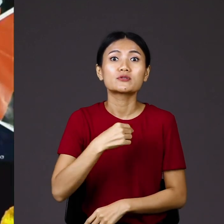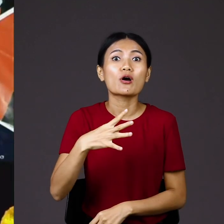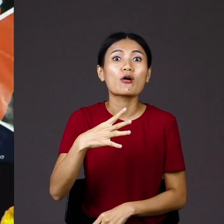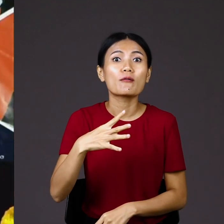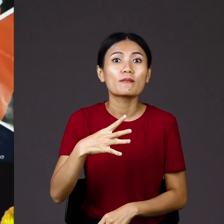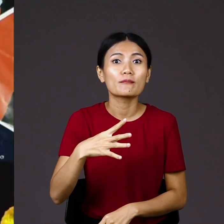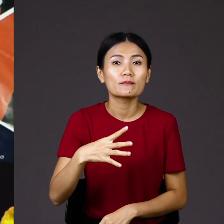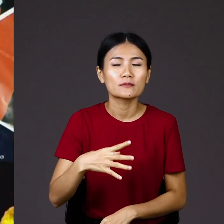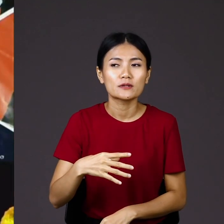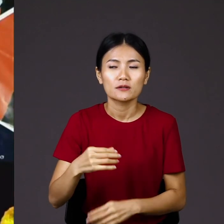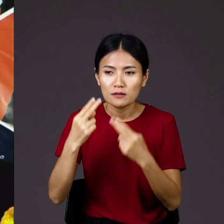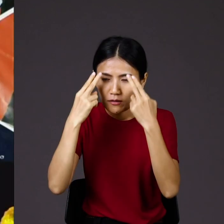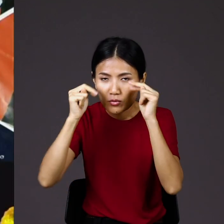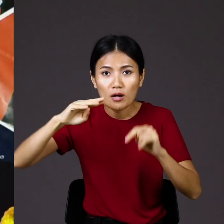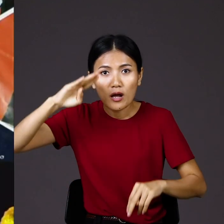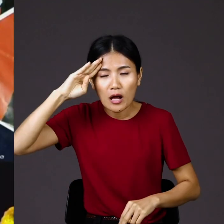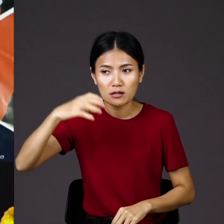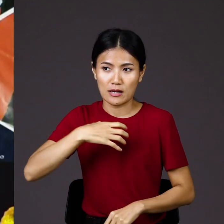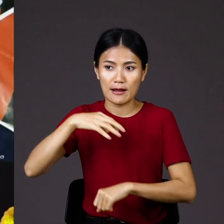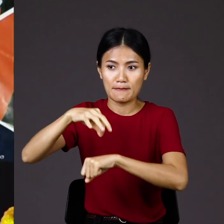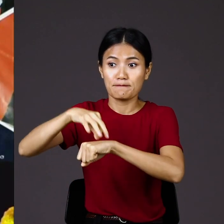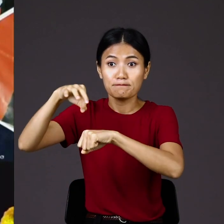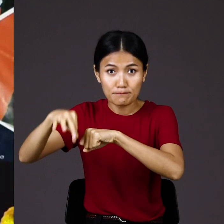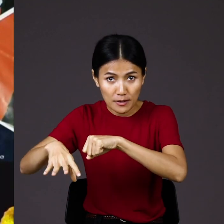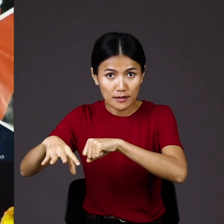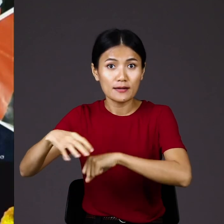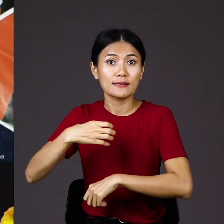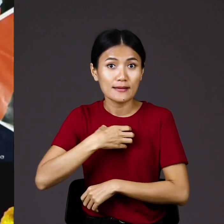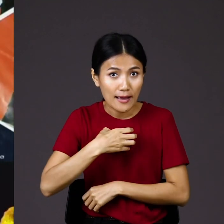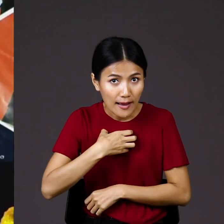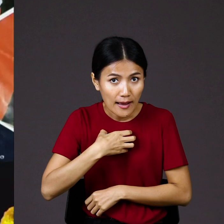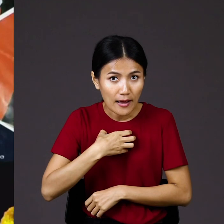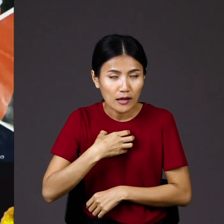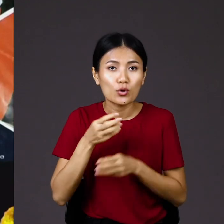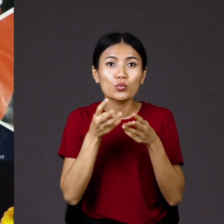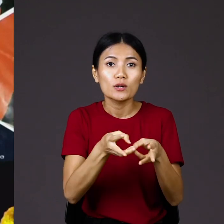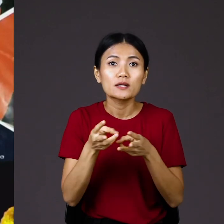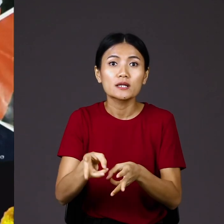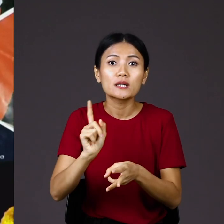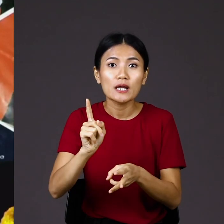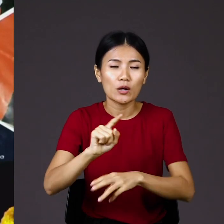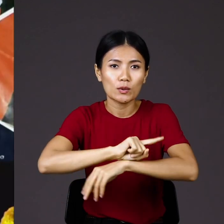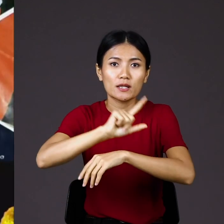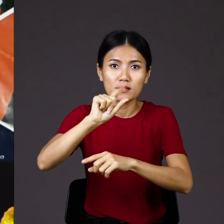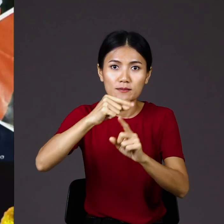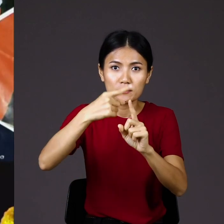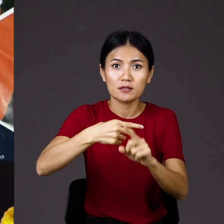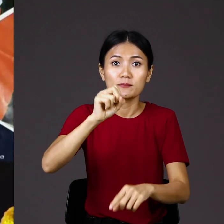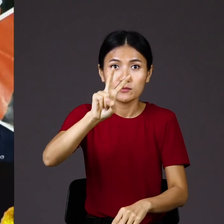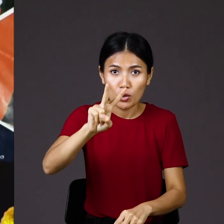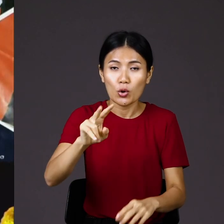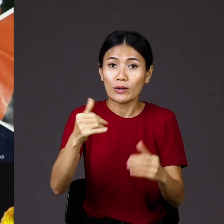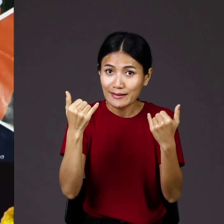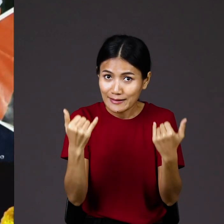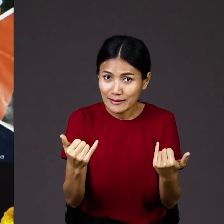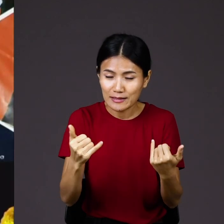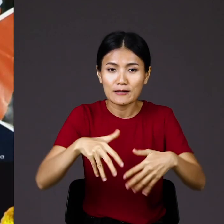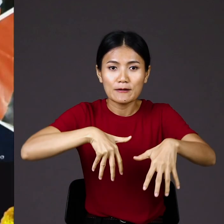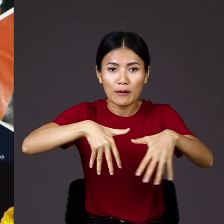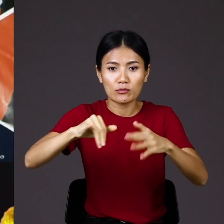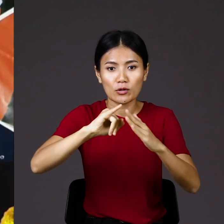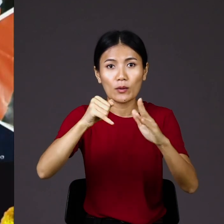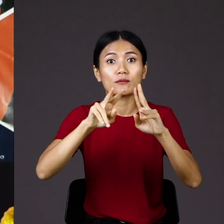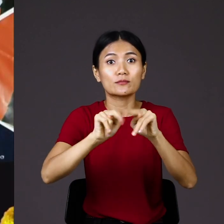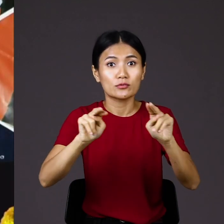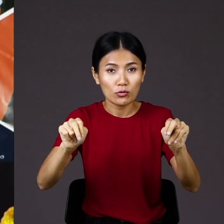าลชุดนี้พี่น้องต้องการให้พลเอกประยุทธ์ออกจากตำแหน่งไปโดยเร็วไวต้องช่วยกันครับ20ธันว